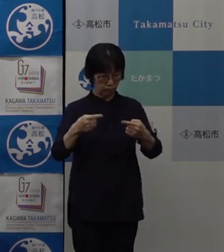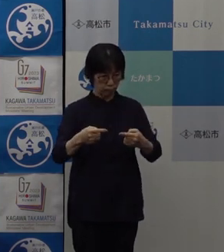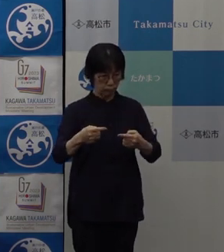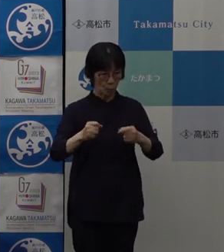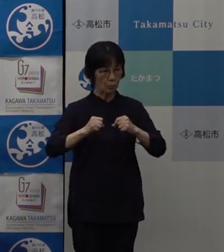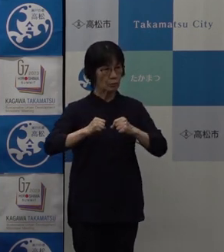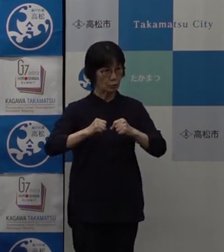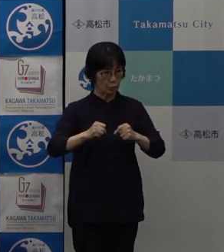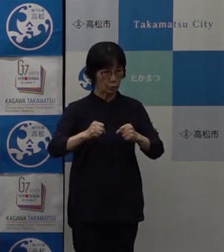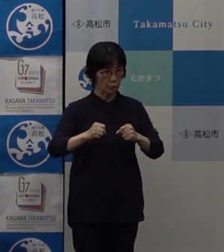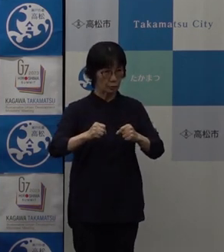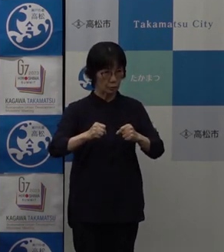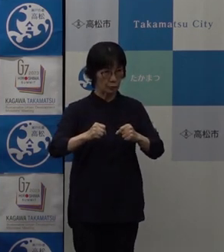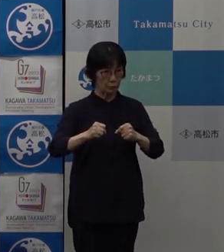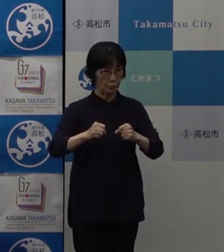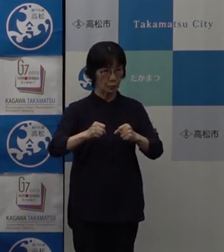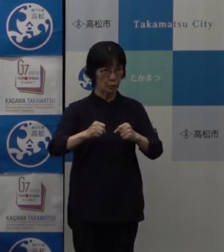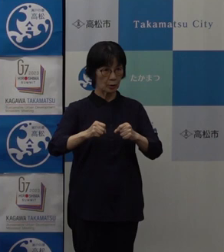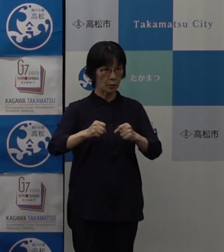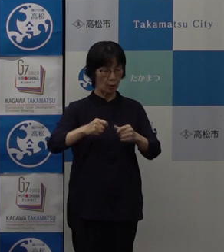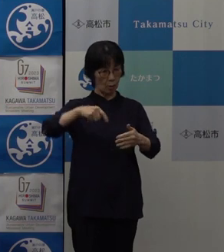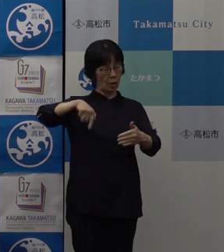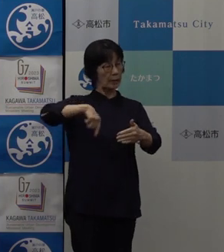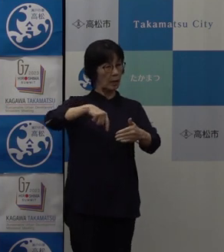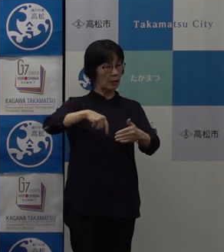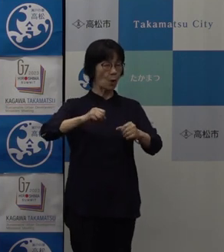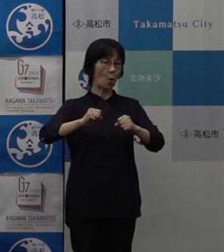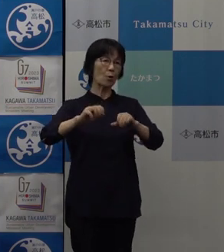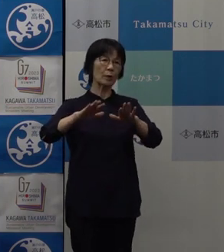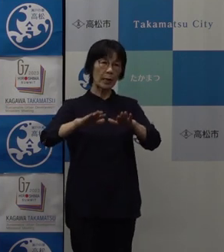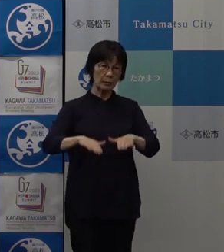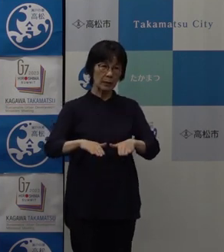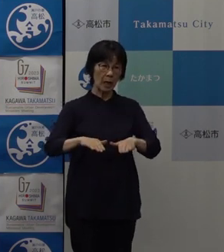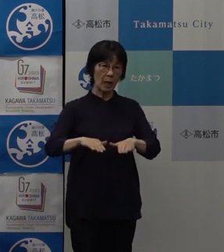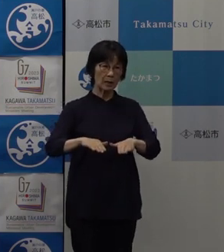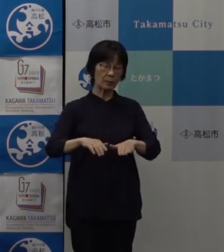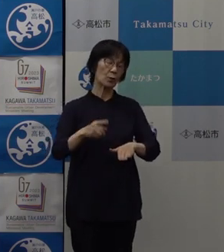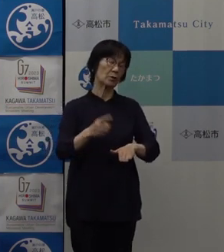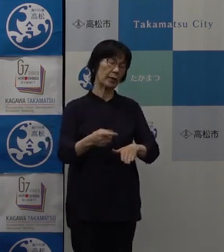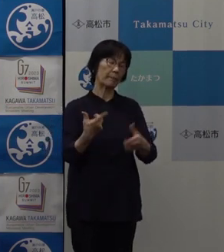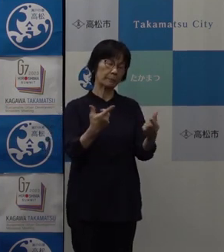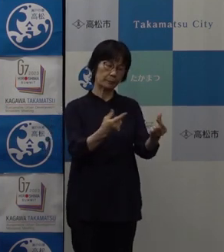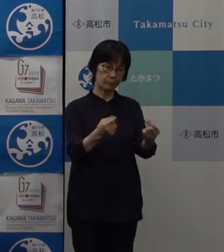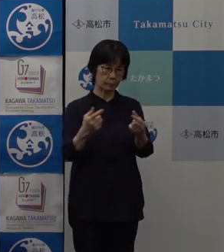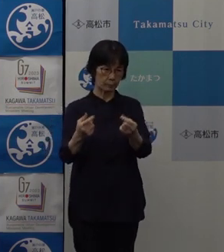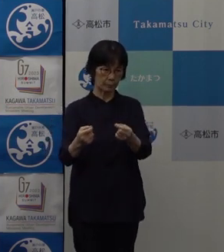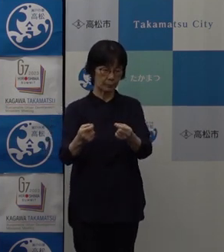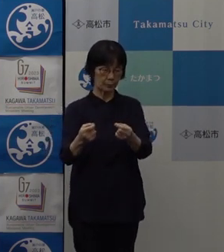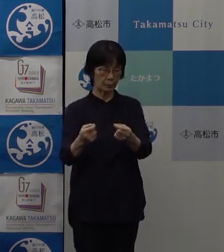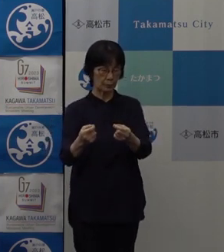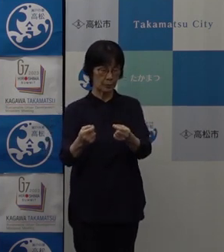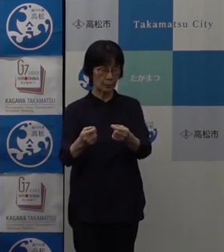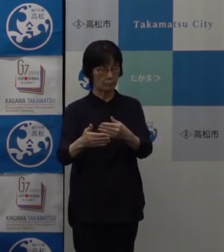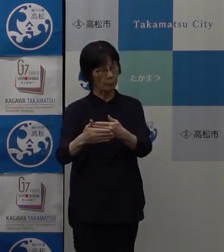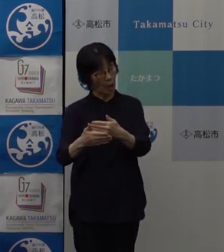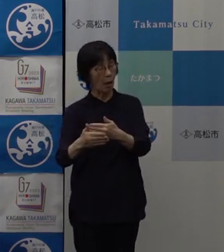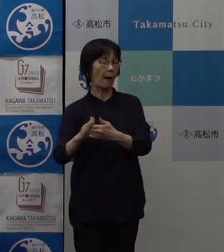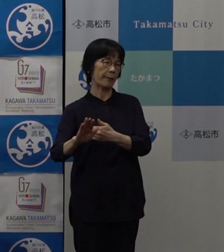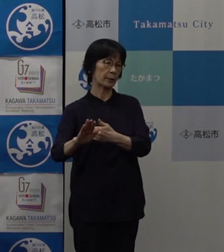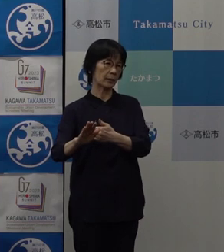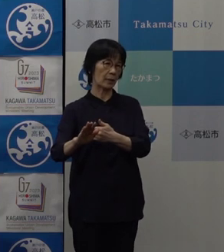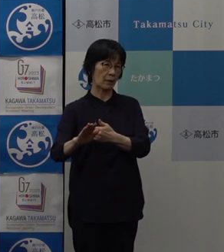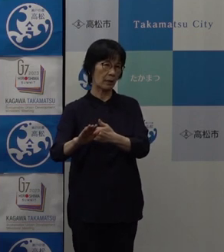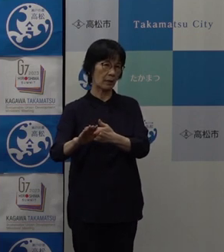は部内では行われたというふうに思っております。ただそれが徹底できていなくて、もう1件起こってしまったということかと思います